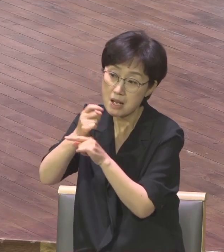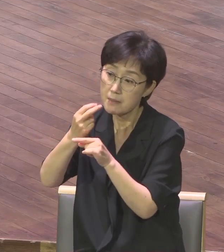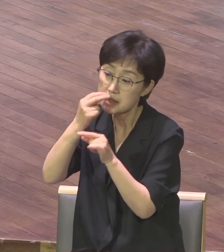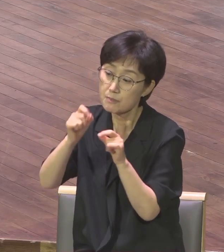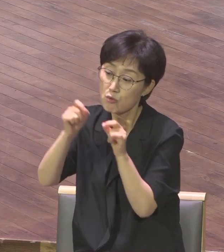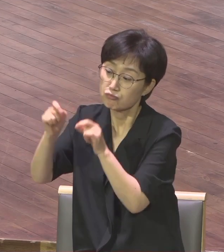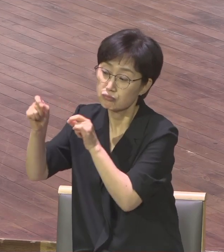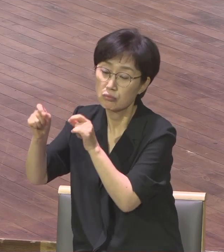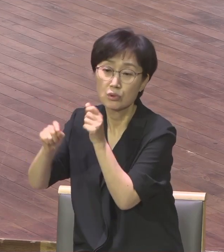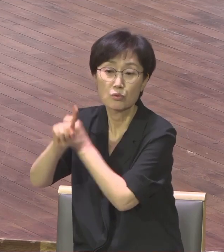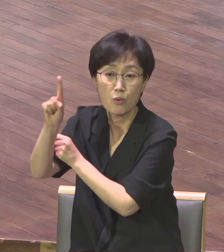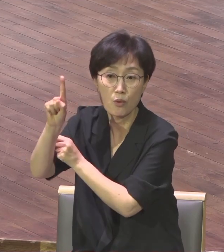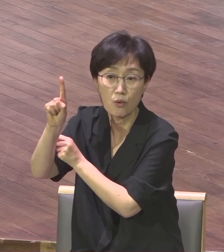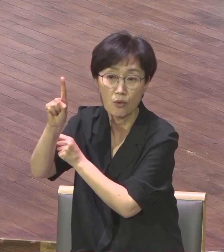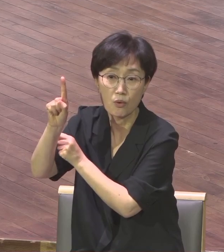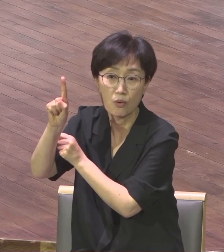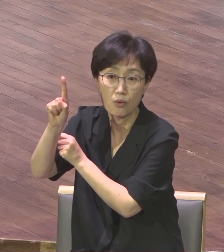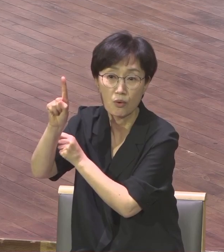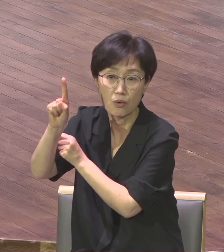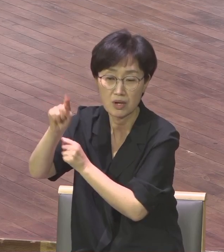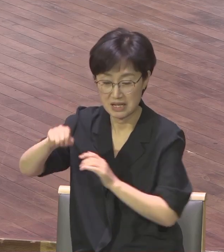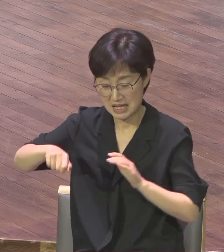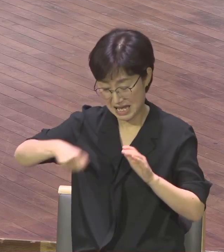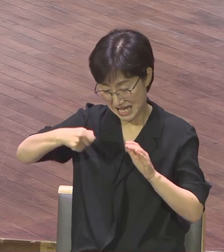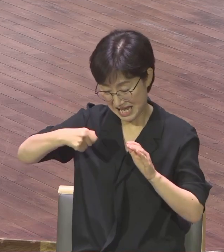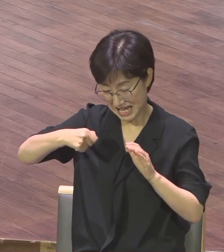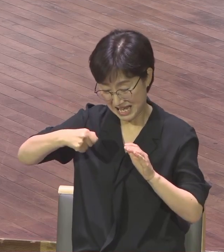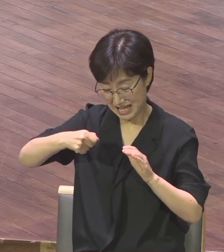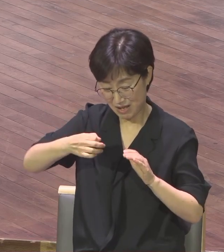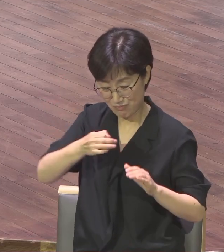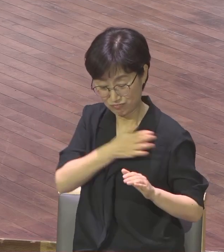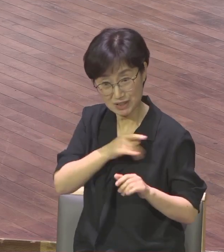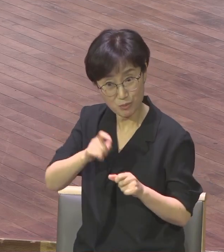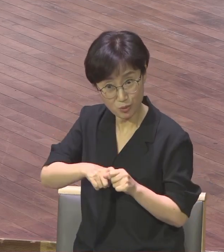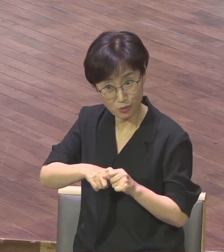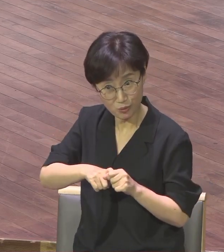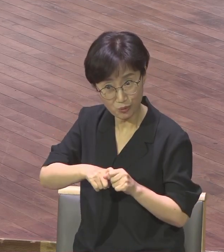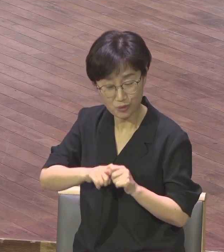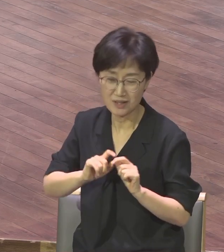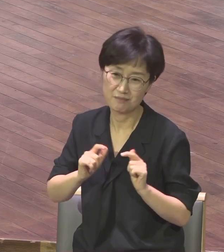허락하시냐고. 잘 먹고 잘 살아라고?